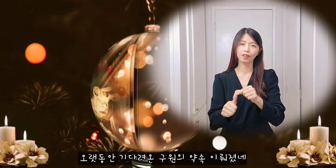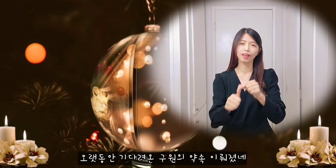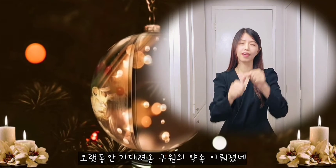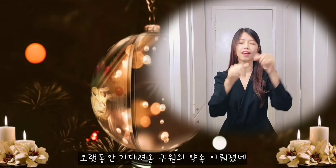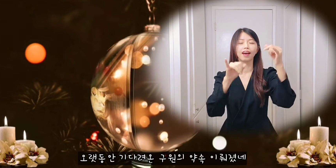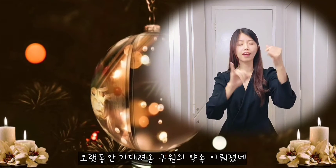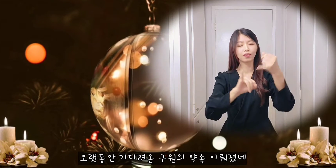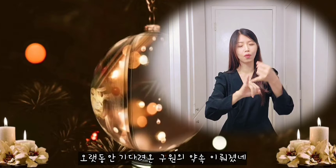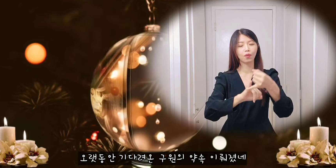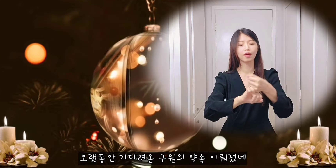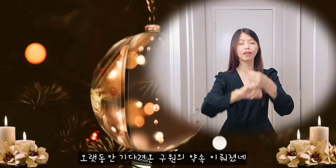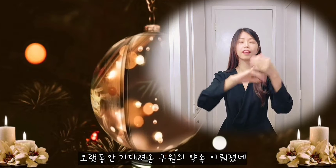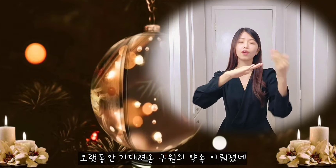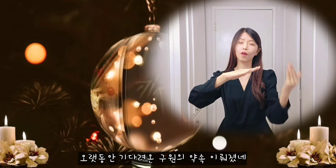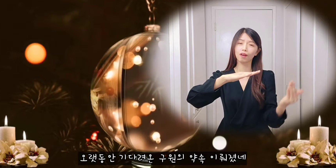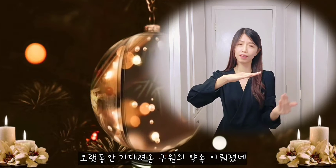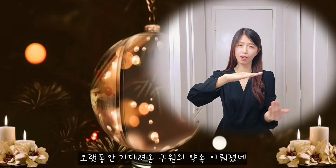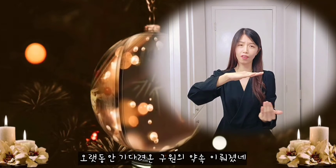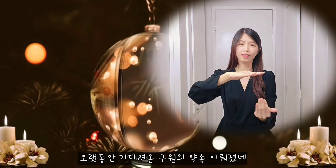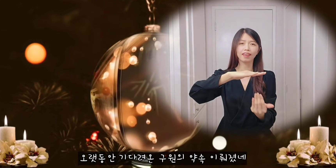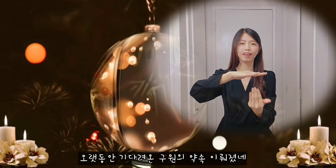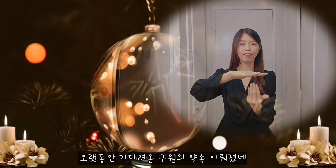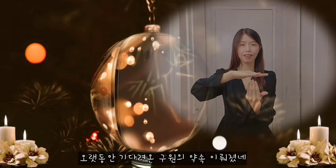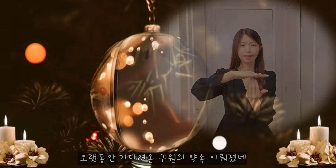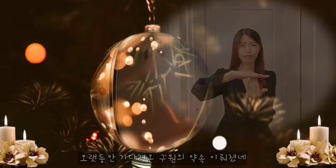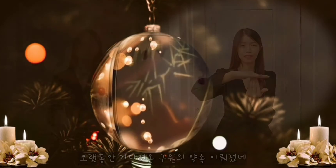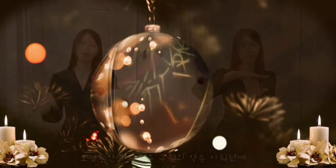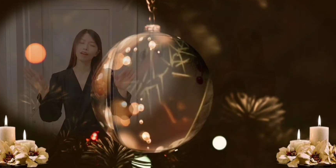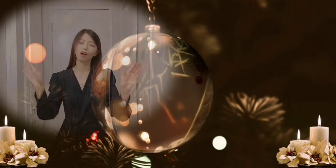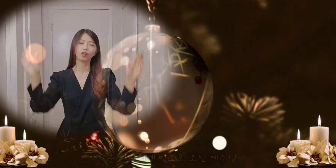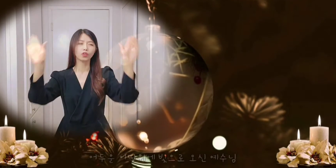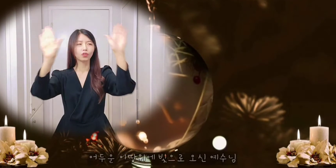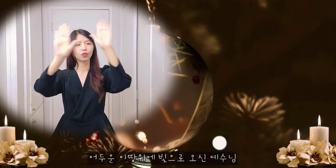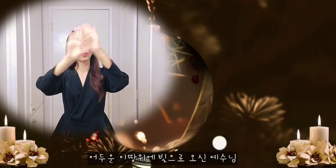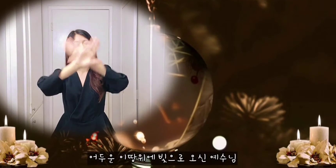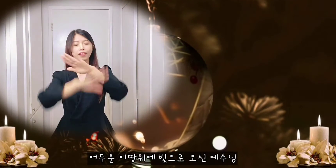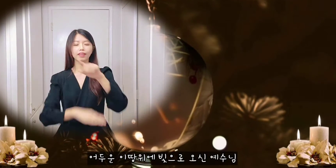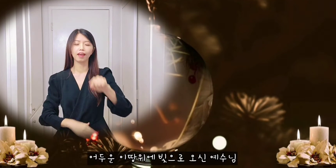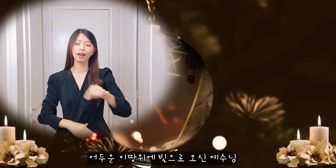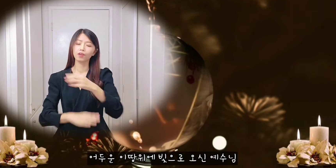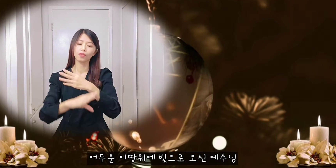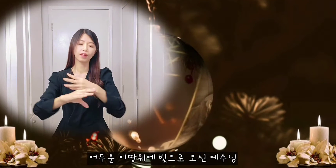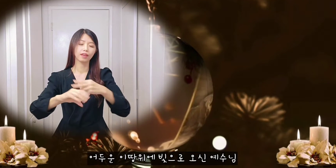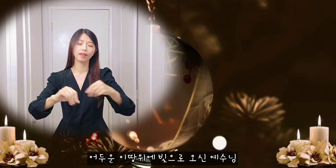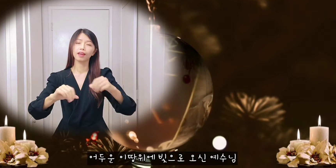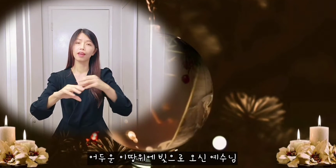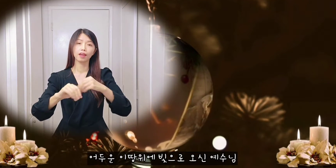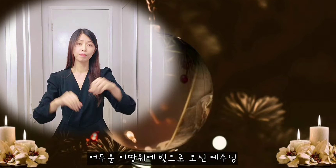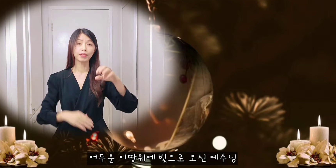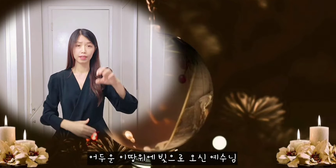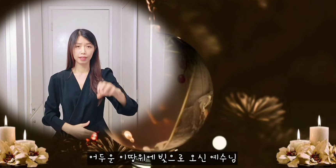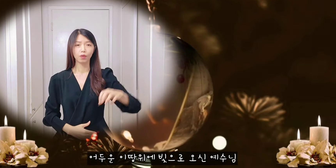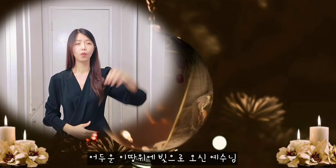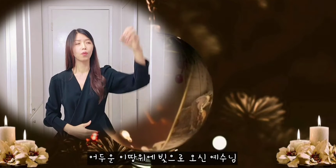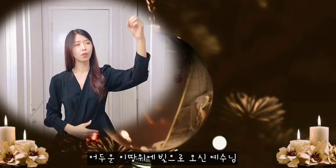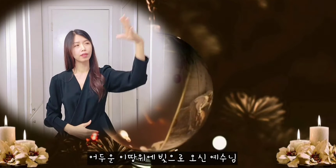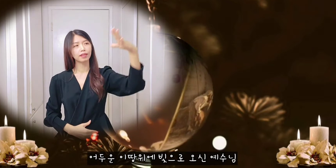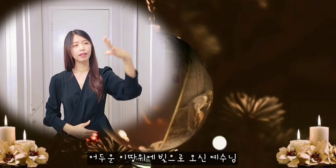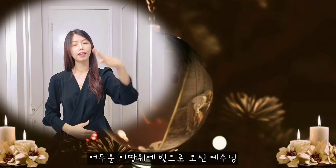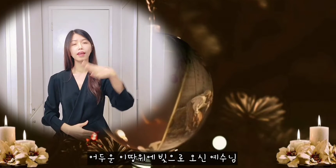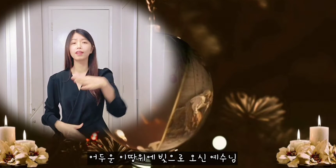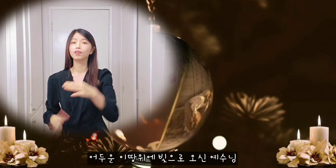온 구원의 약속 이루어졌네. 어두운 이 땅 위에